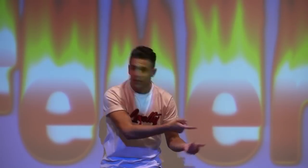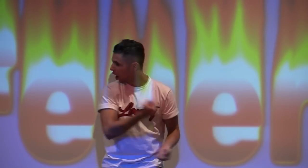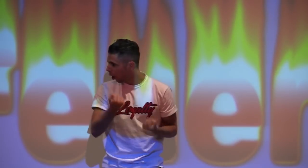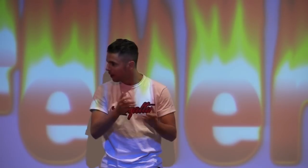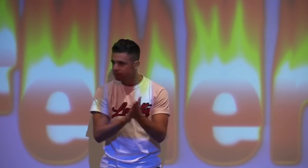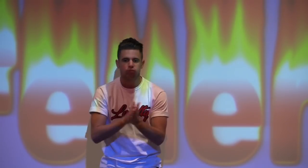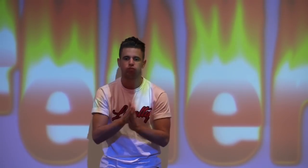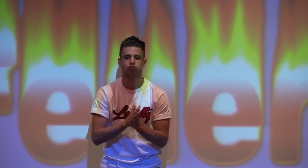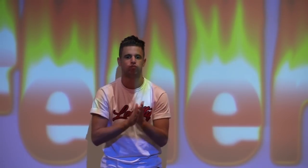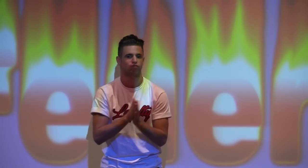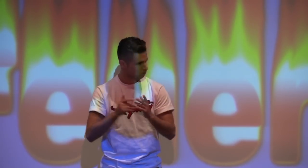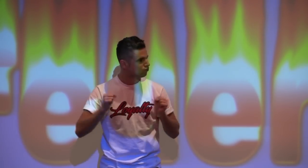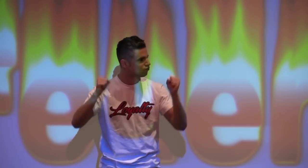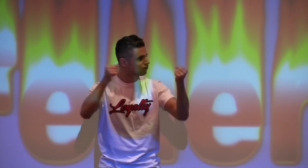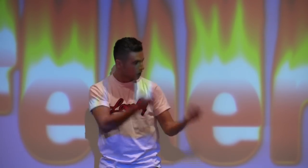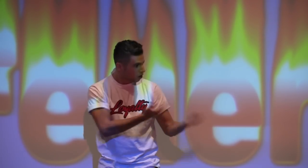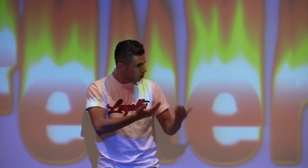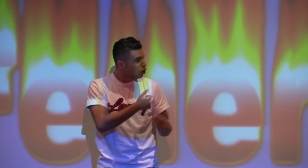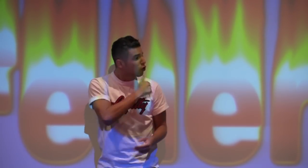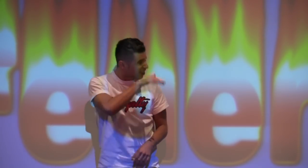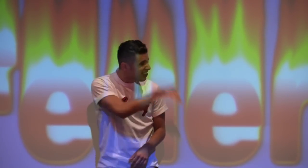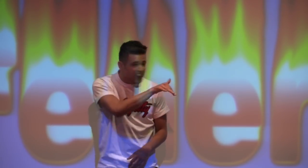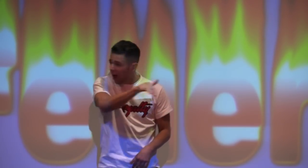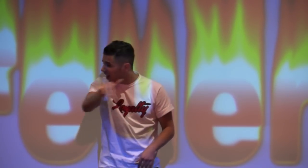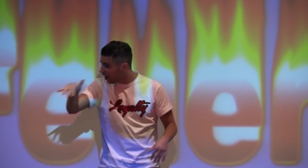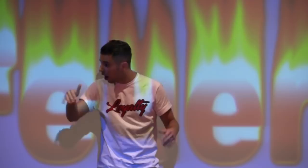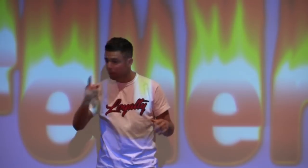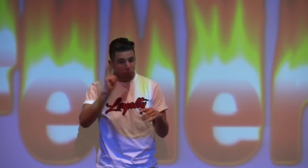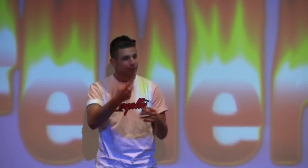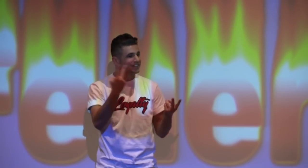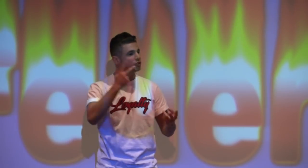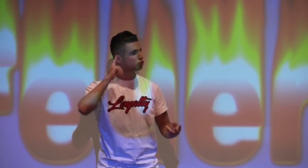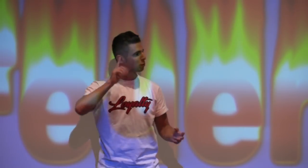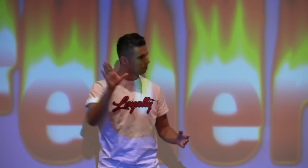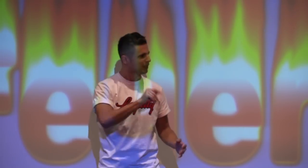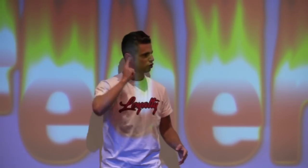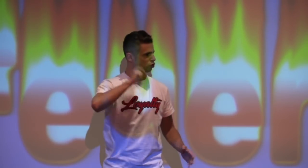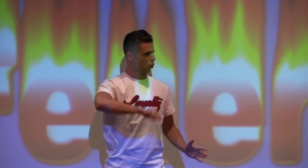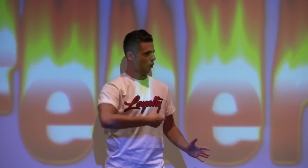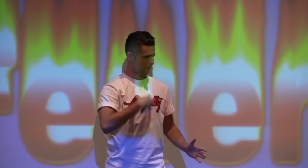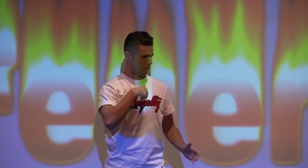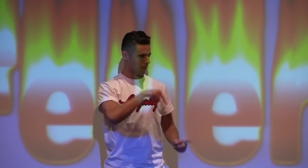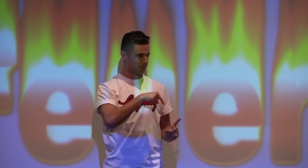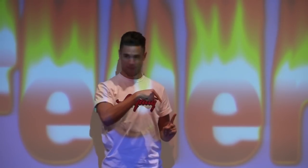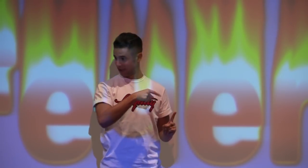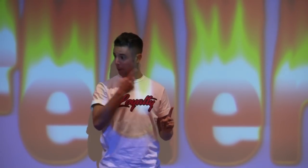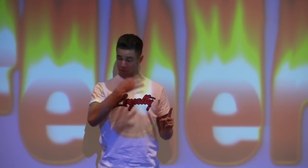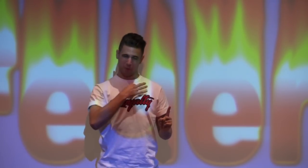Ne? Aber dann müsste auch die Bereitschaft sein der Älteren, eben dieses Potenzial und den Ideenreichtum der